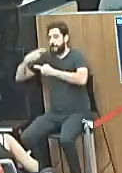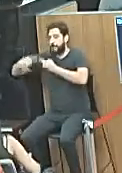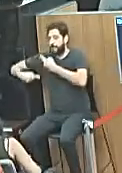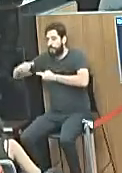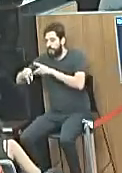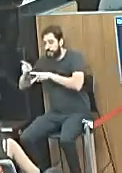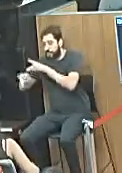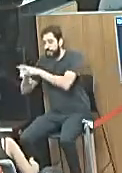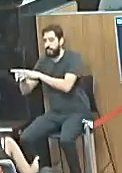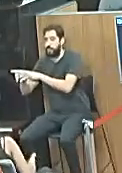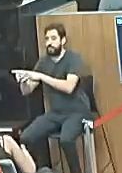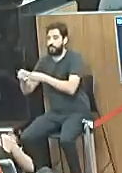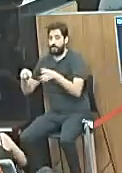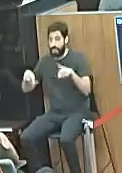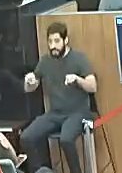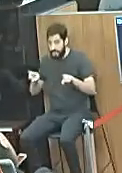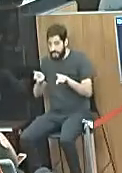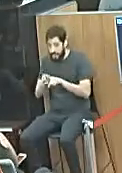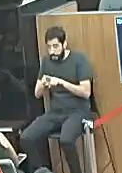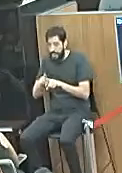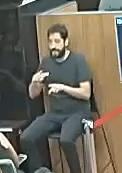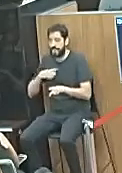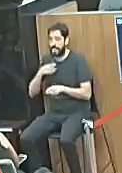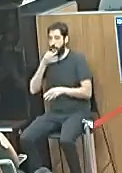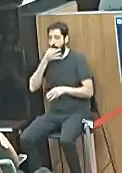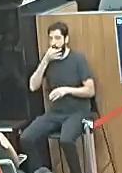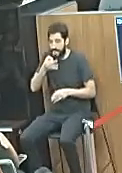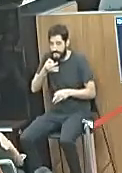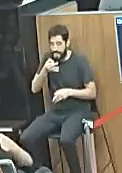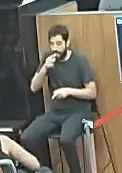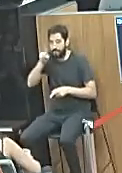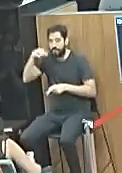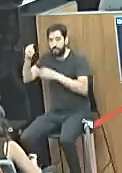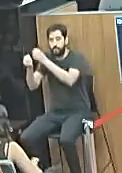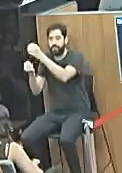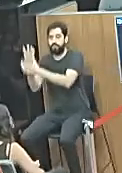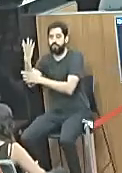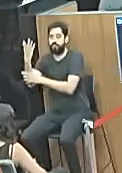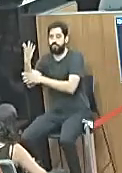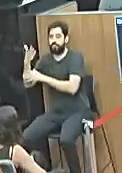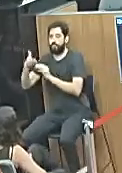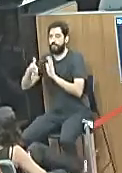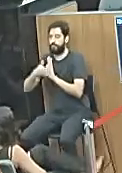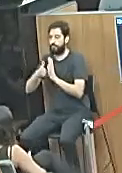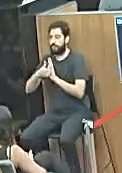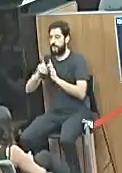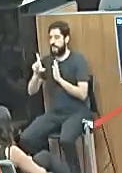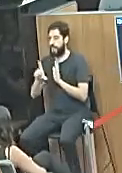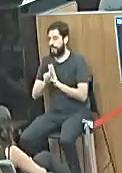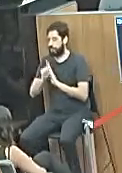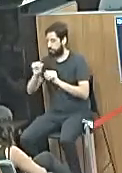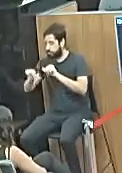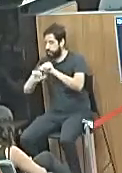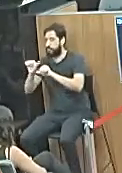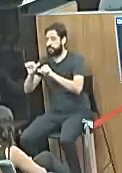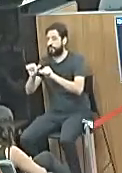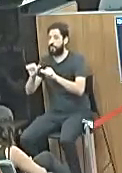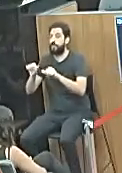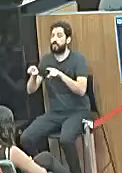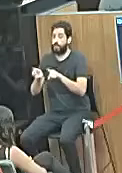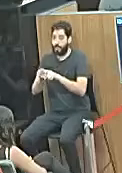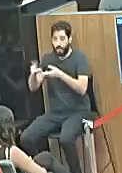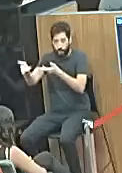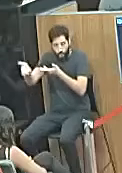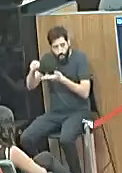daqui saem opiniões que se tornam projetos de leis mas também convidar a população ea casa está